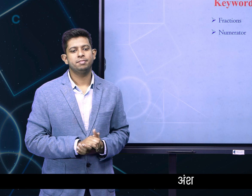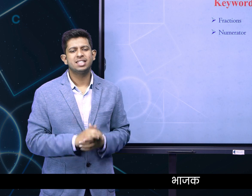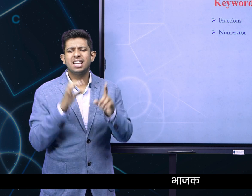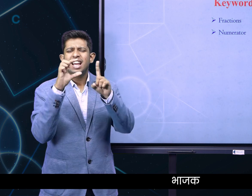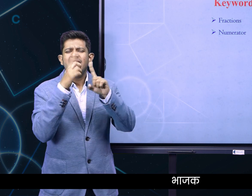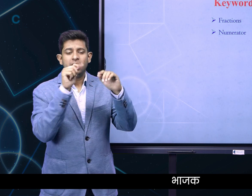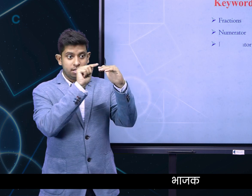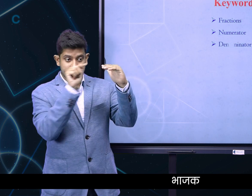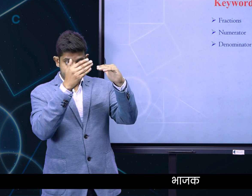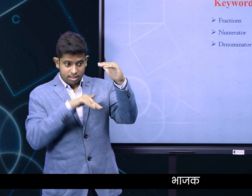भाजक,